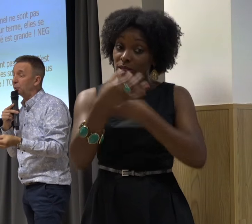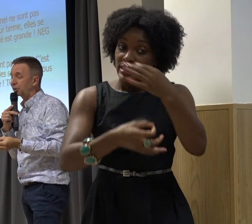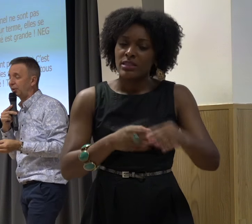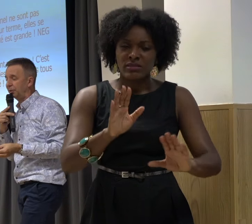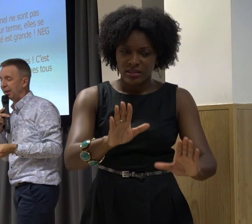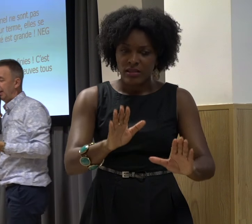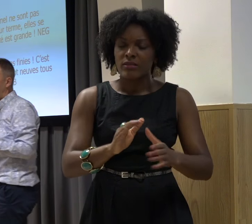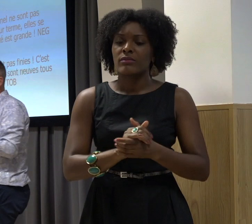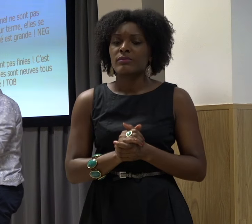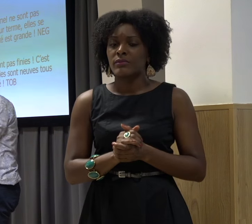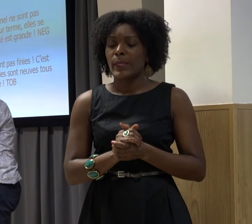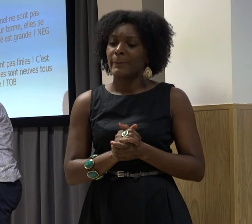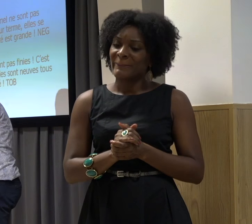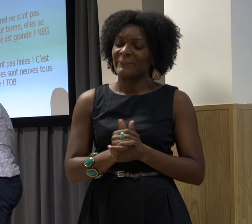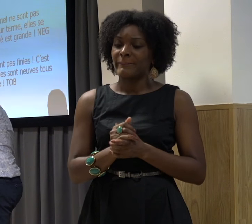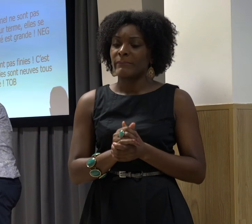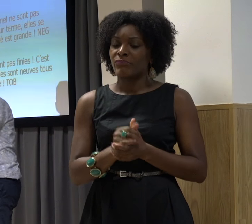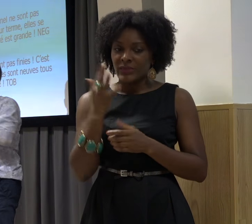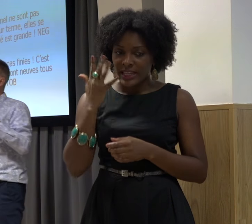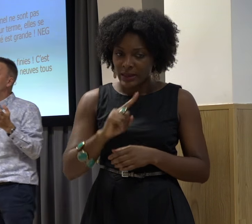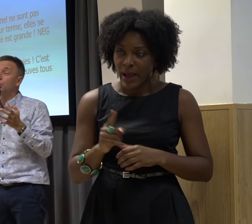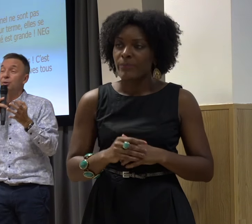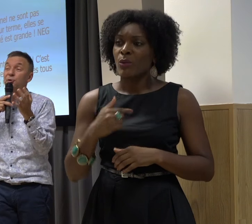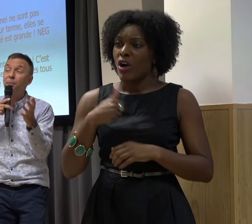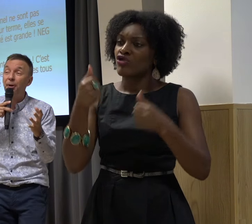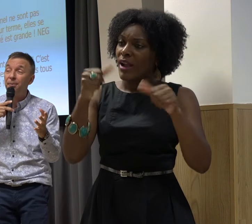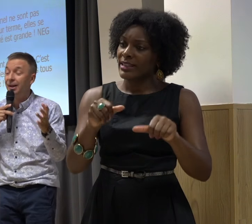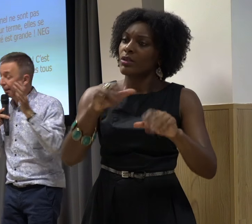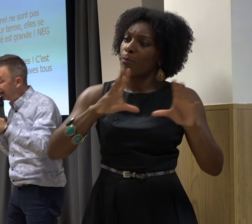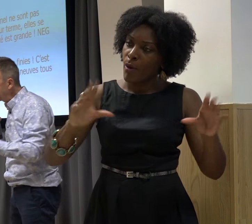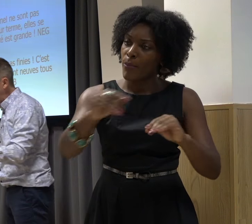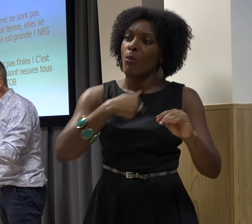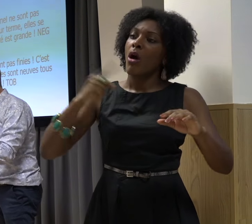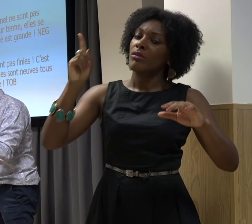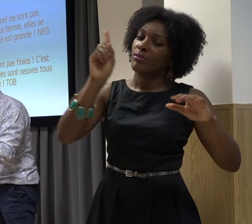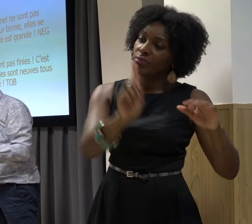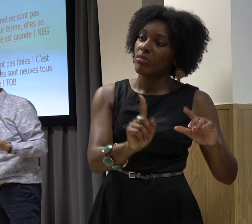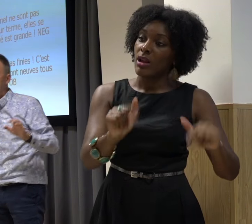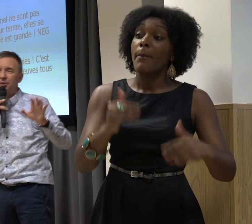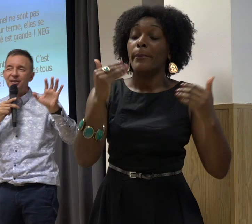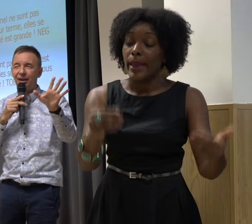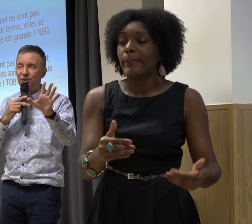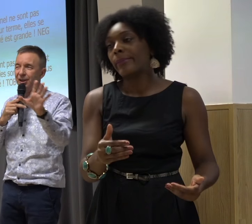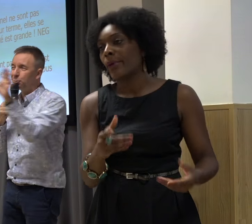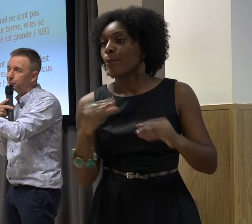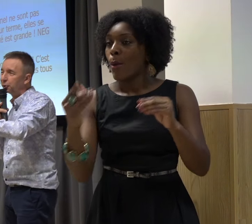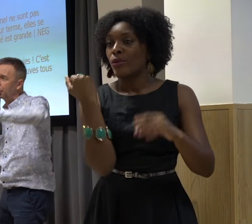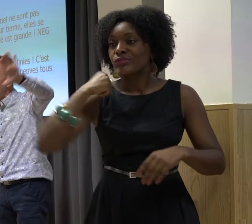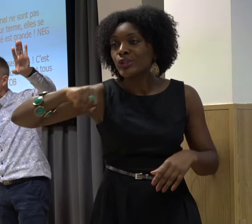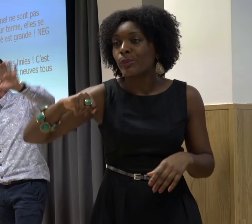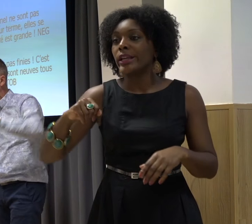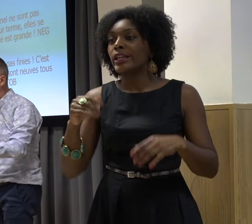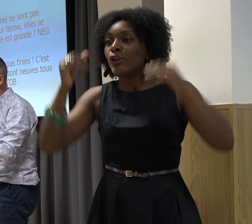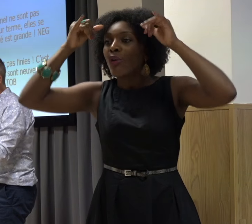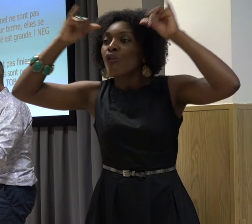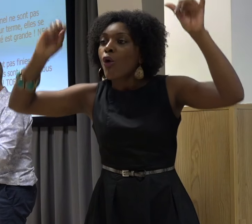qu'il consent à demeurer, à rester au milieu de son peuple, malgré le fait, l'épisode tragique du vaudeur où le